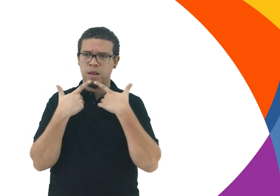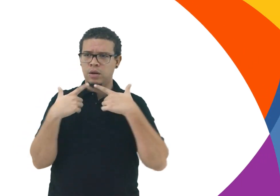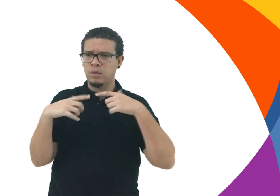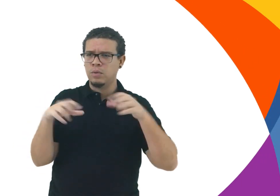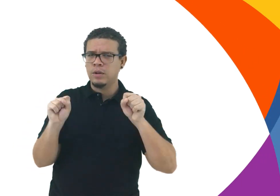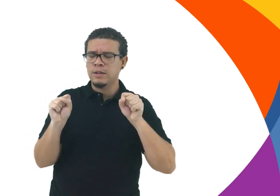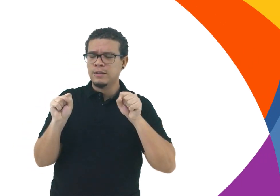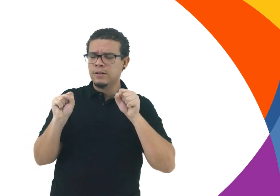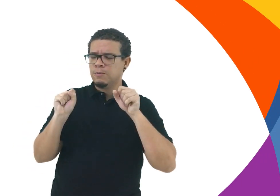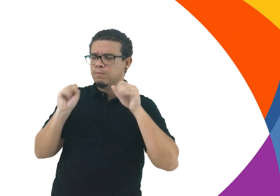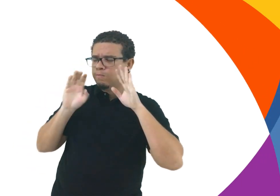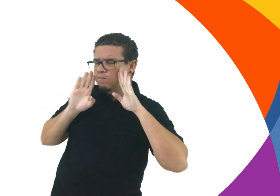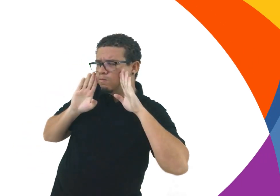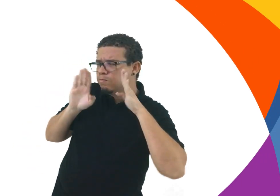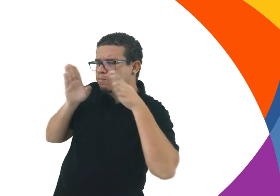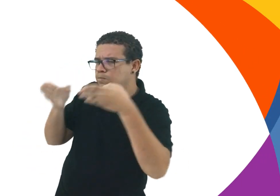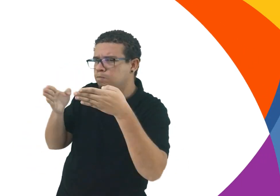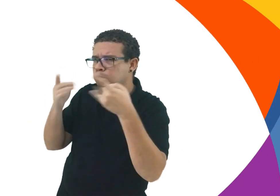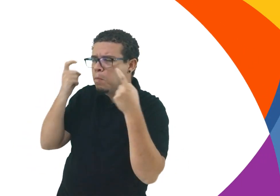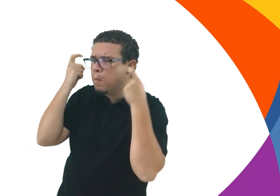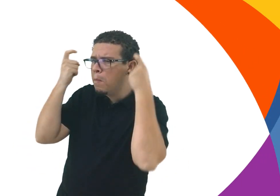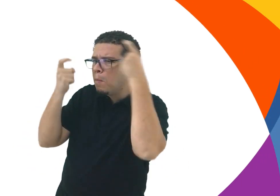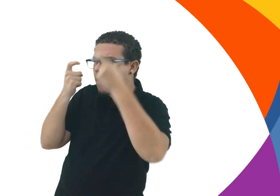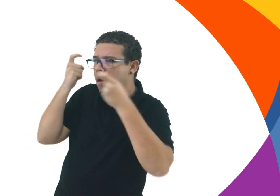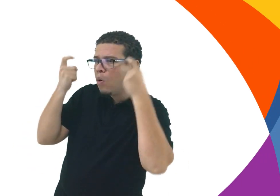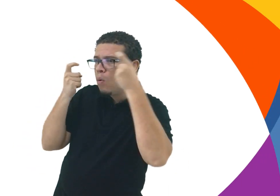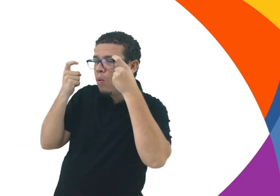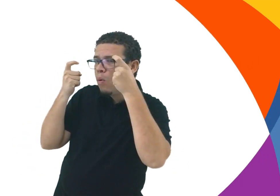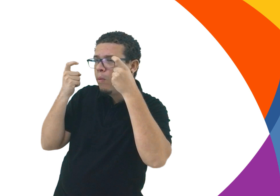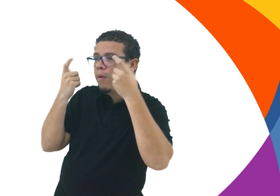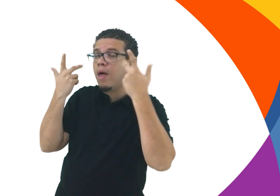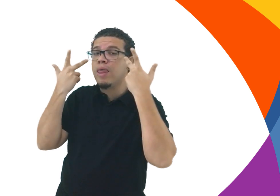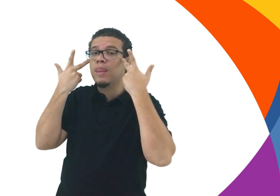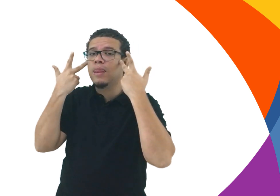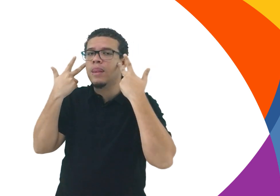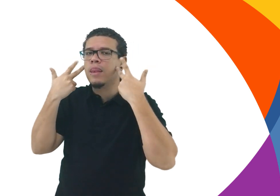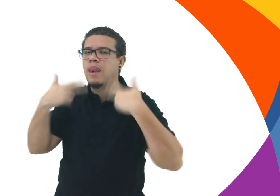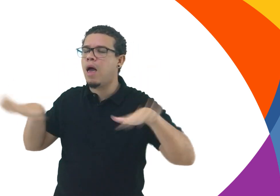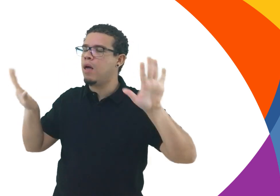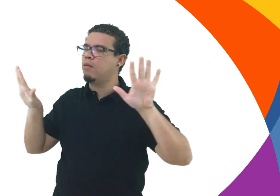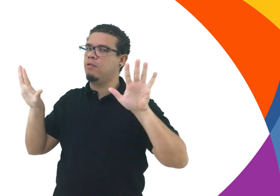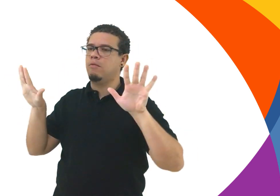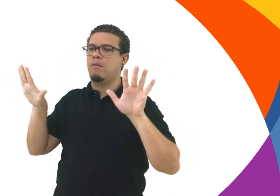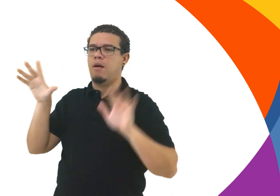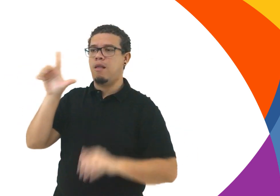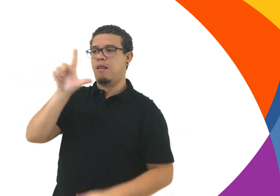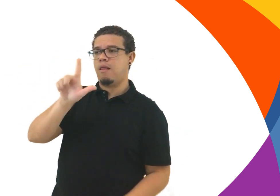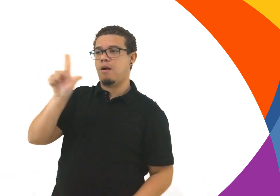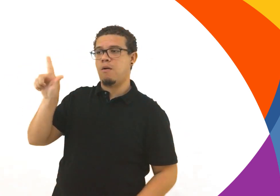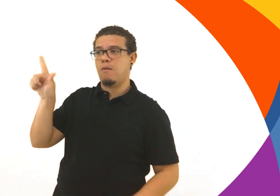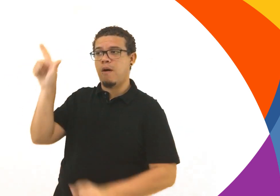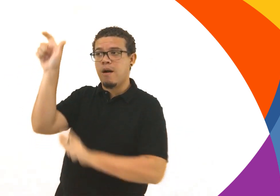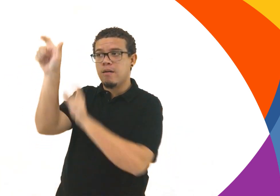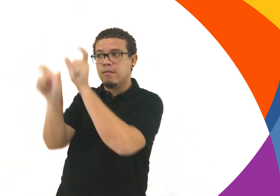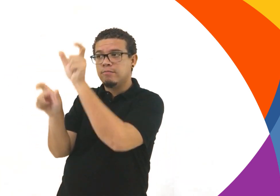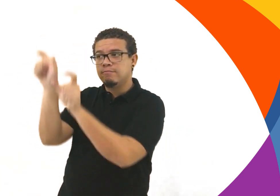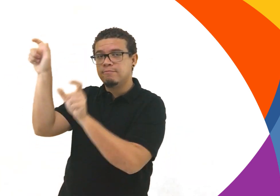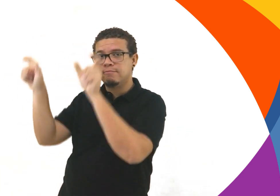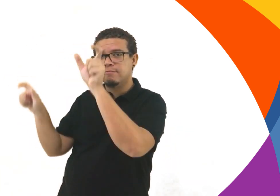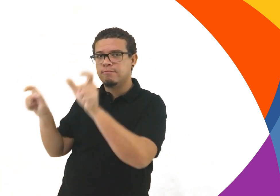A área da linguística é uma área voltada à natureza da linguagem dos